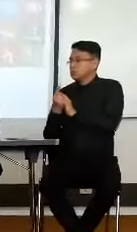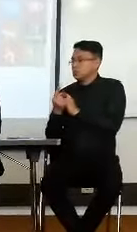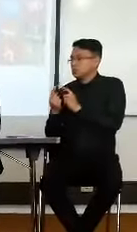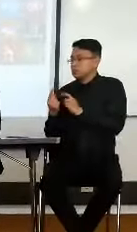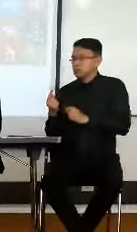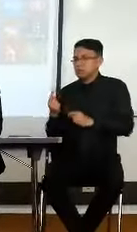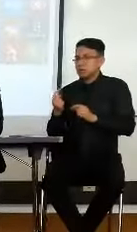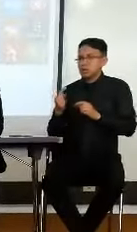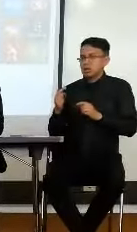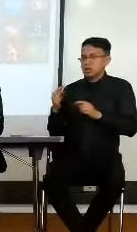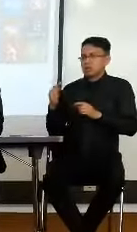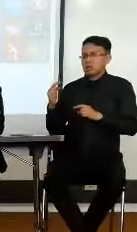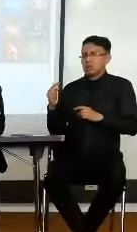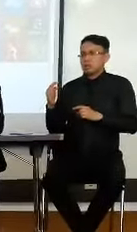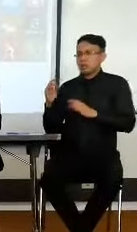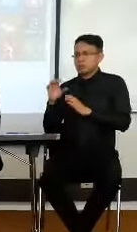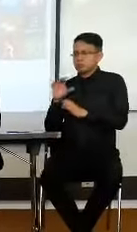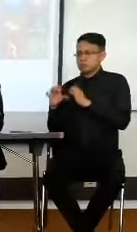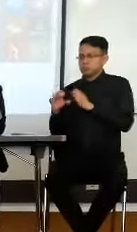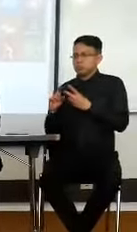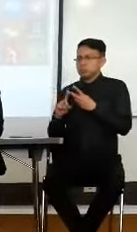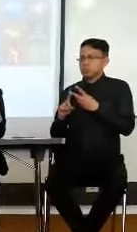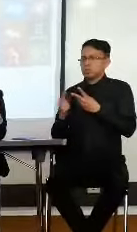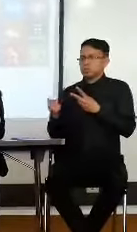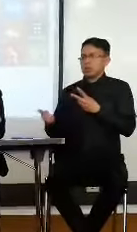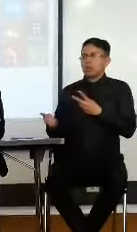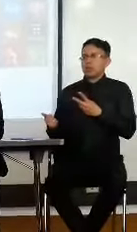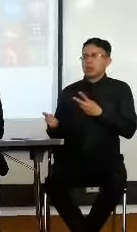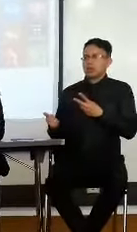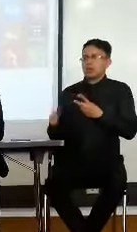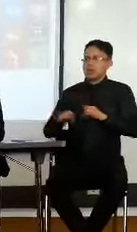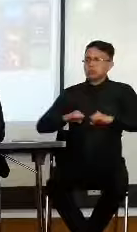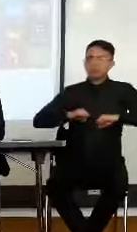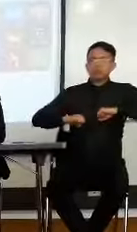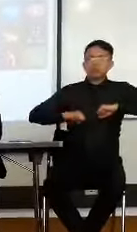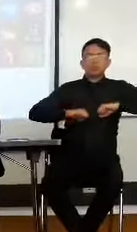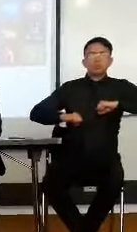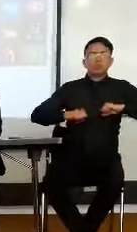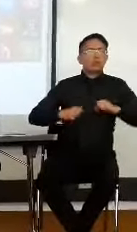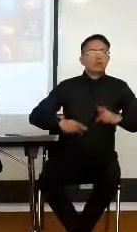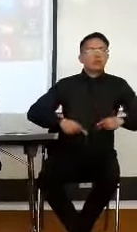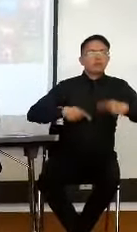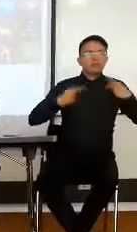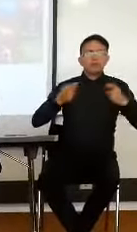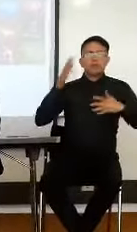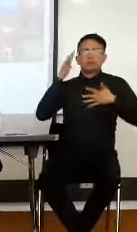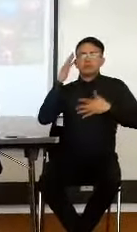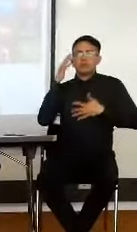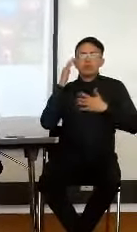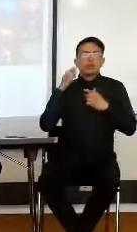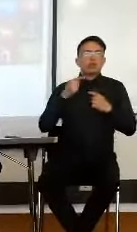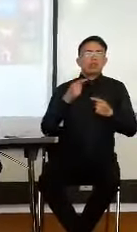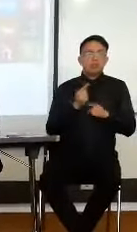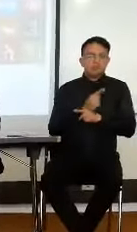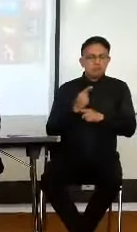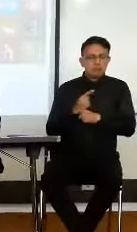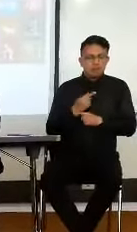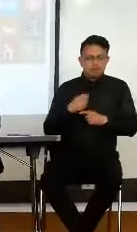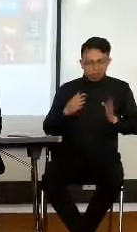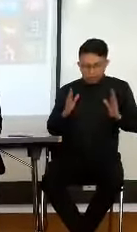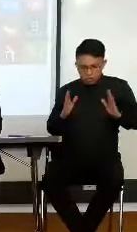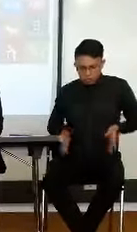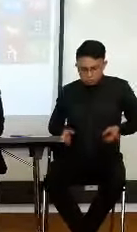eso no existe. Es una persona que se comunica, es una persona que tiene actividades básicas de su vida, se baña, se viste, decide qué